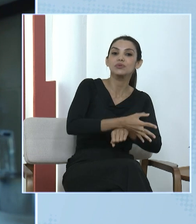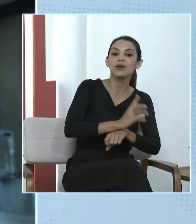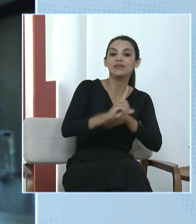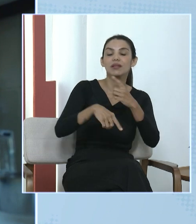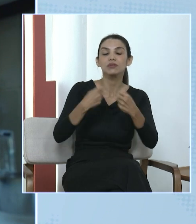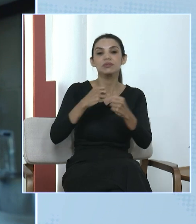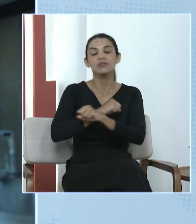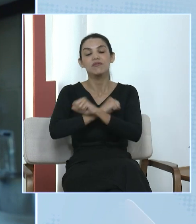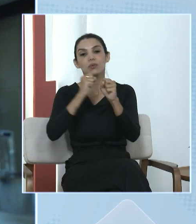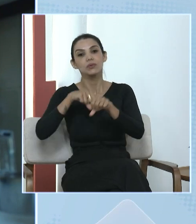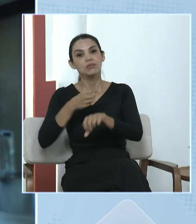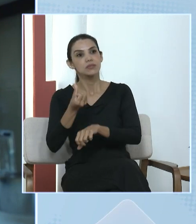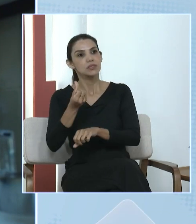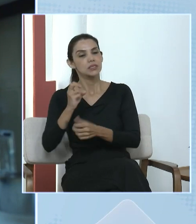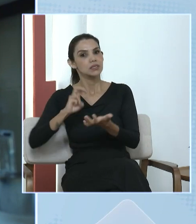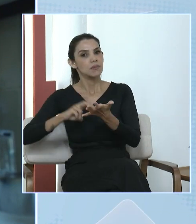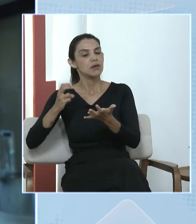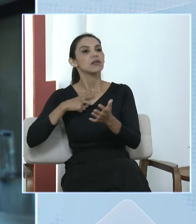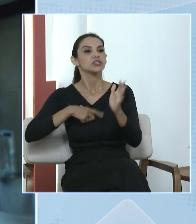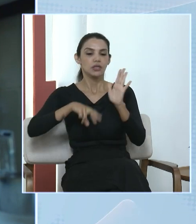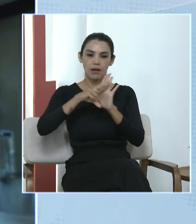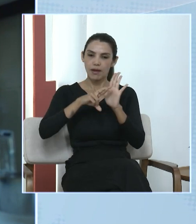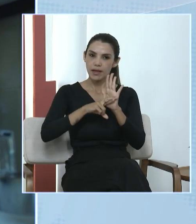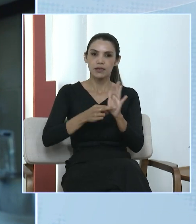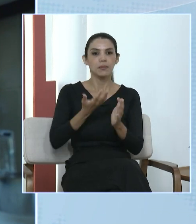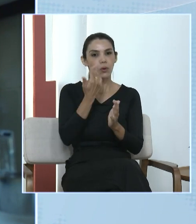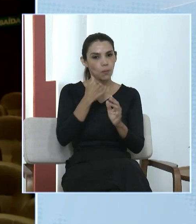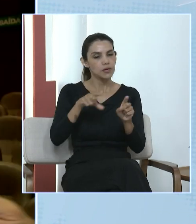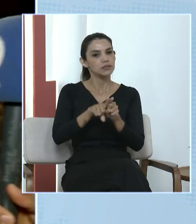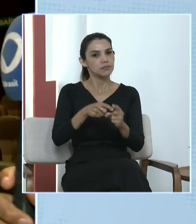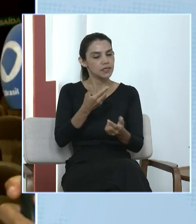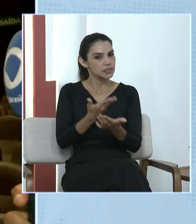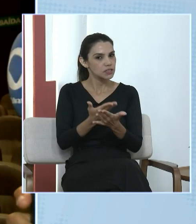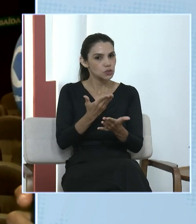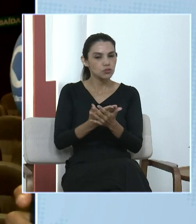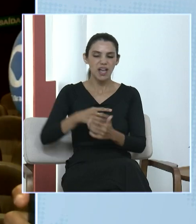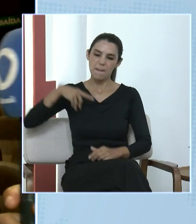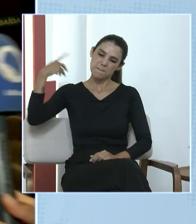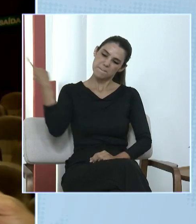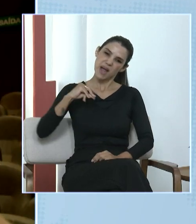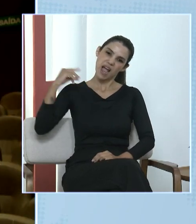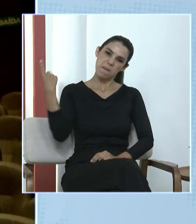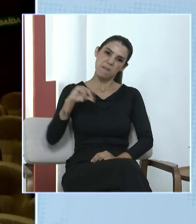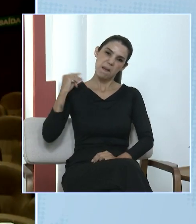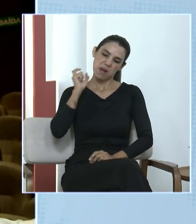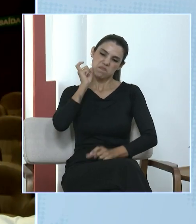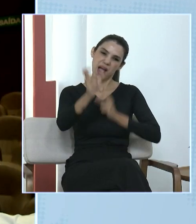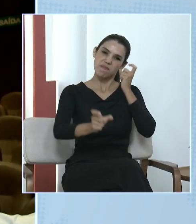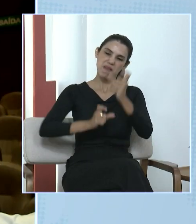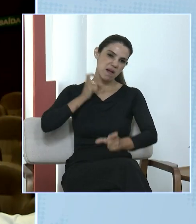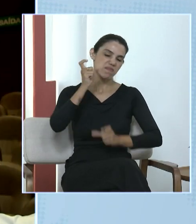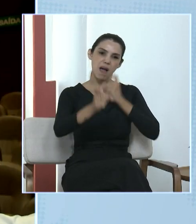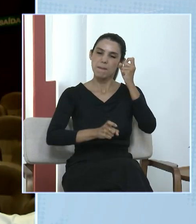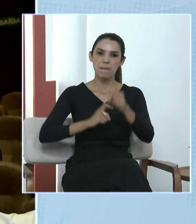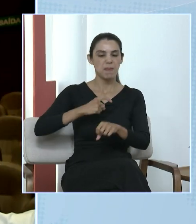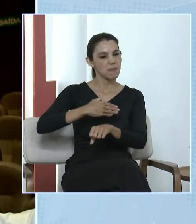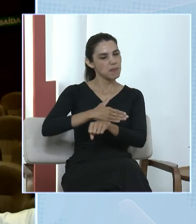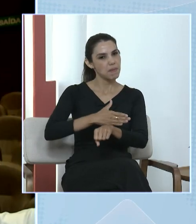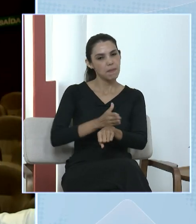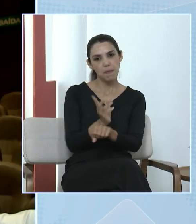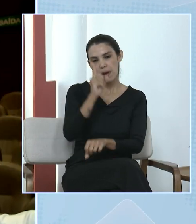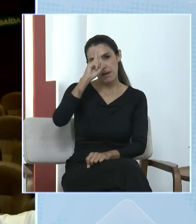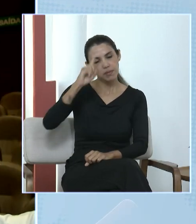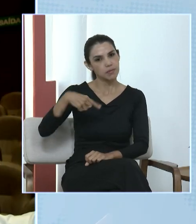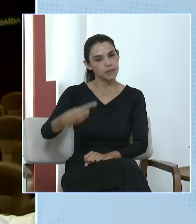Tinha regra para comer, estudar só até os 12 anos. Agressões físicas e xingamentos faziam parte da rotina. Fazia de